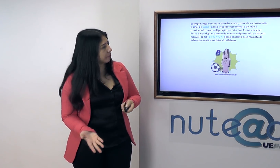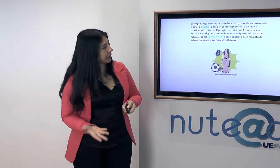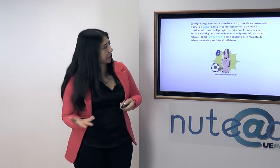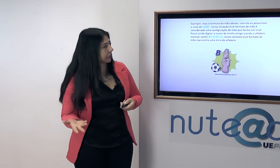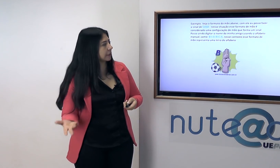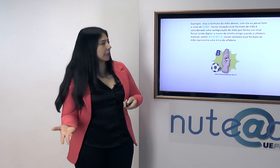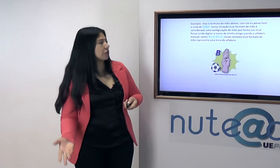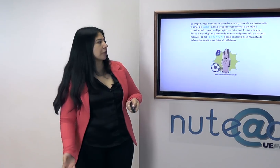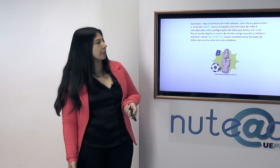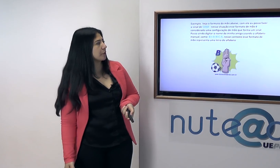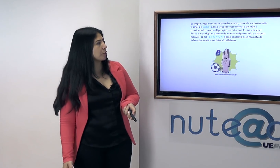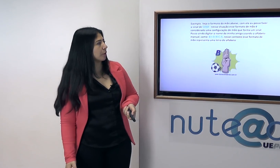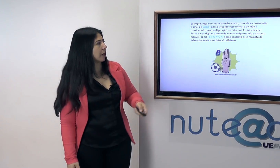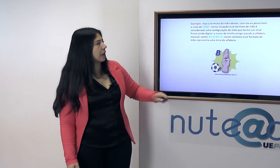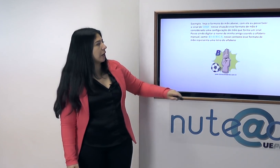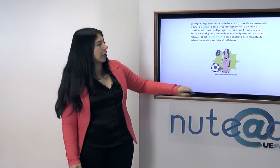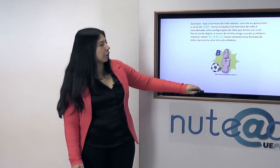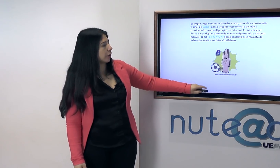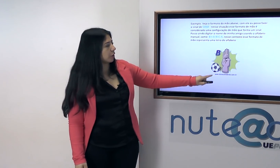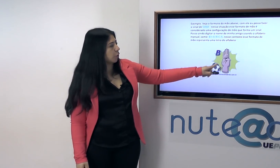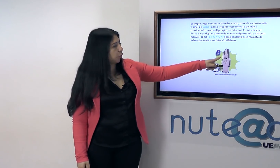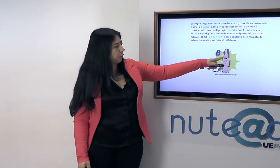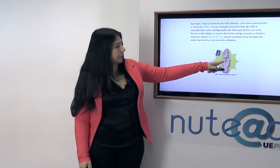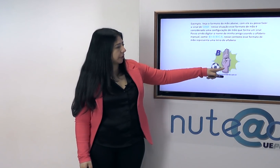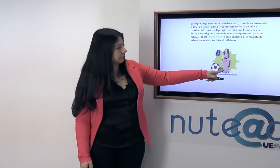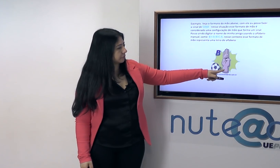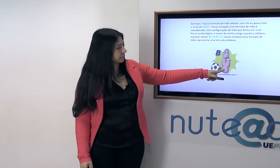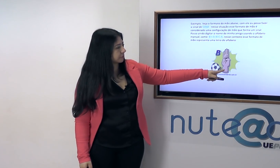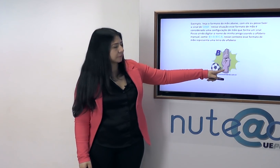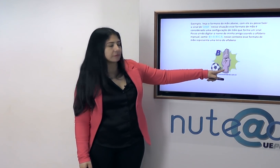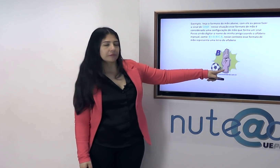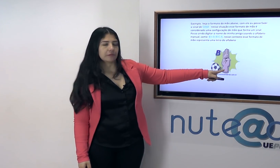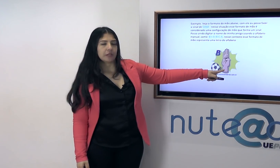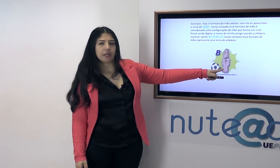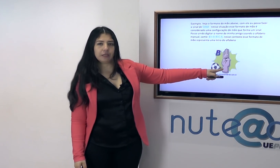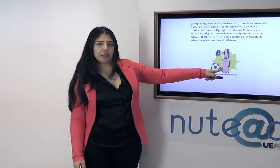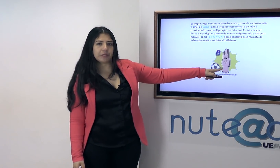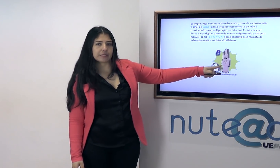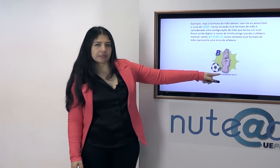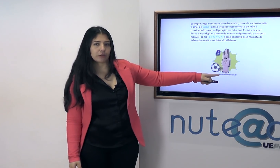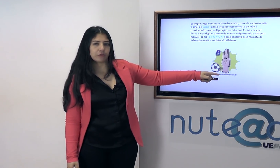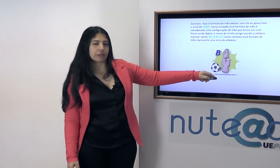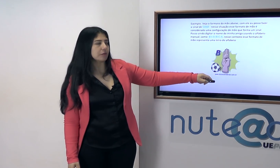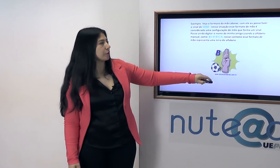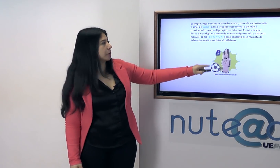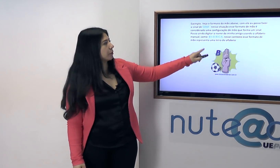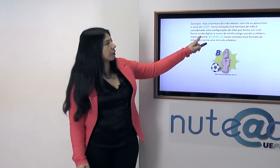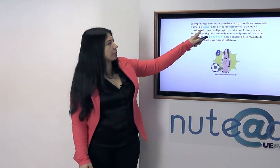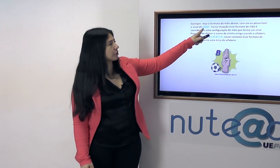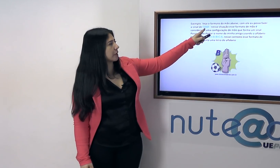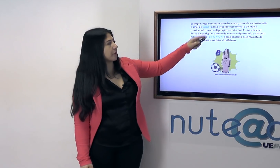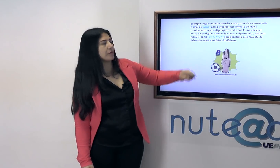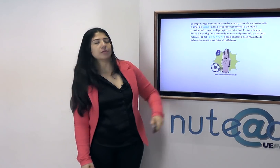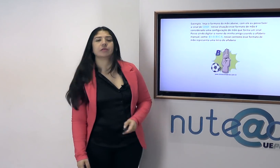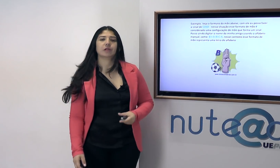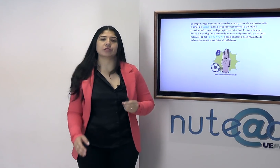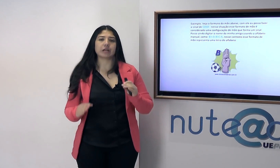pela característica da pessoa. Agora, o B em Libras, essa configuração de mão, eu vou usar para fazer o sinal de